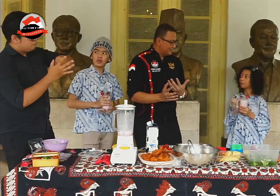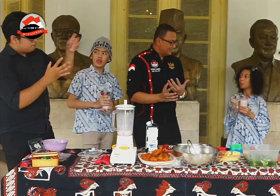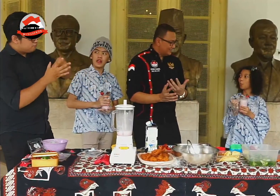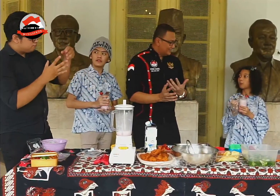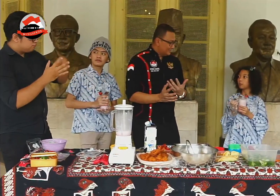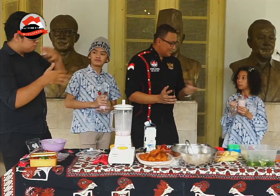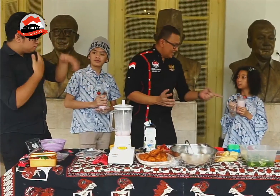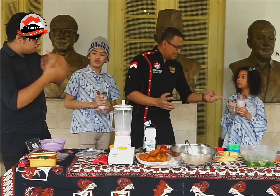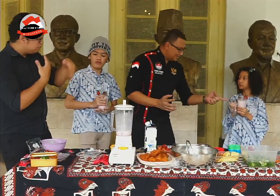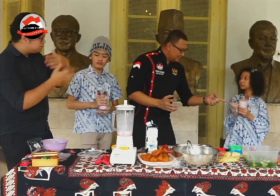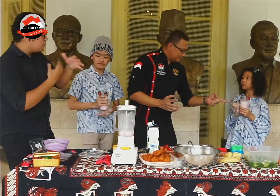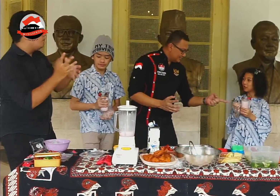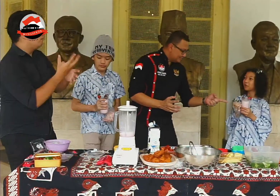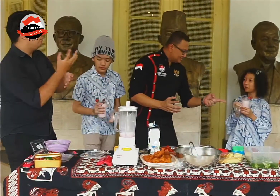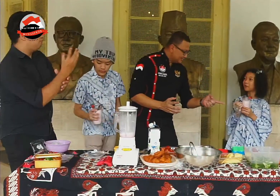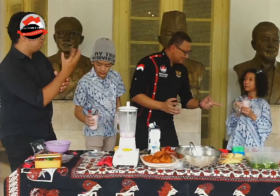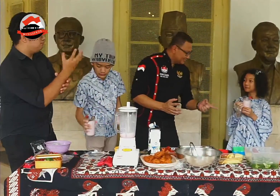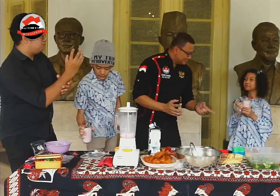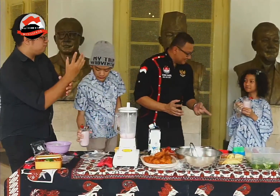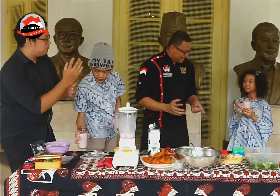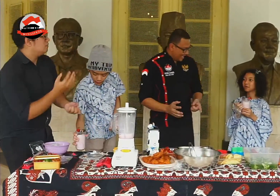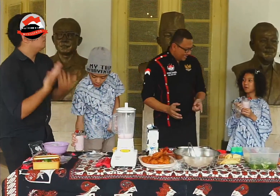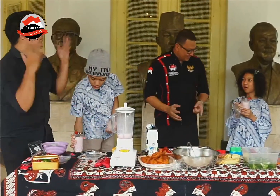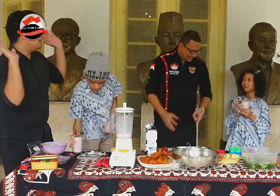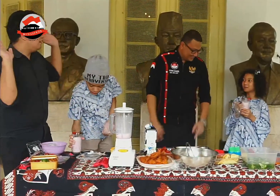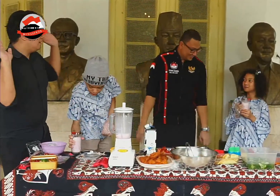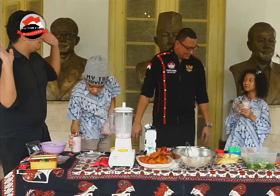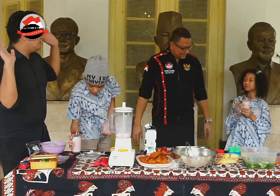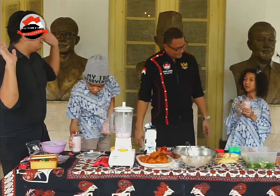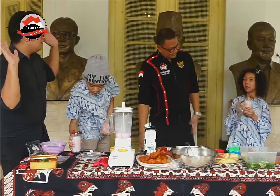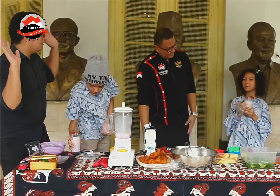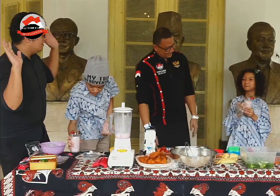jadi. Jadi ini. Ya.